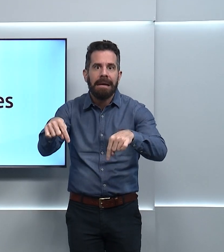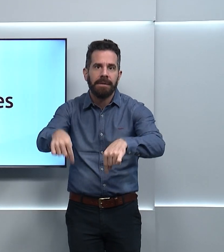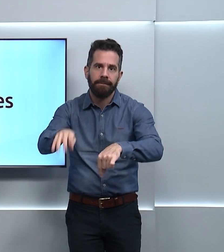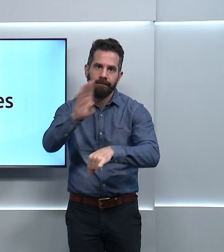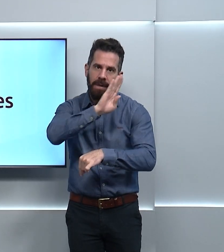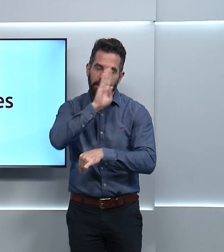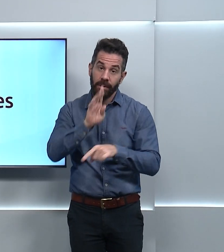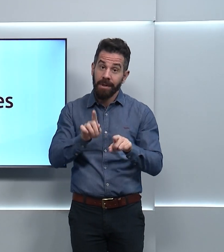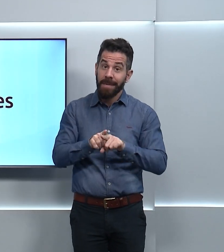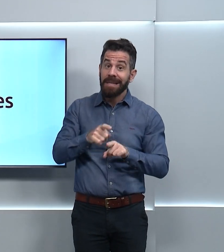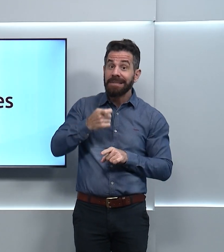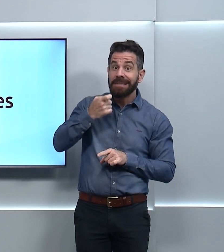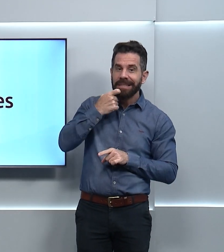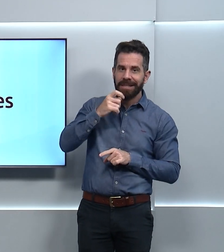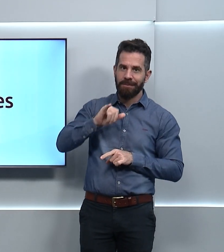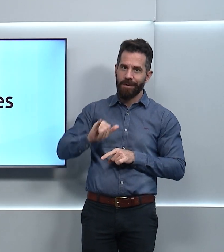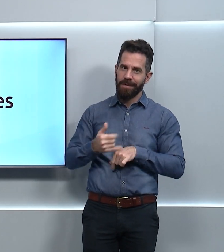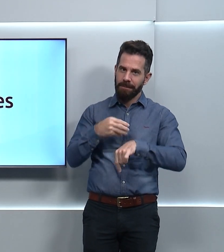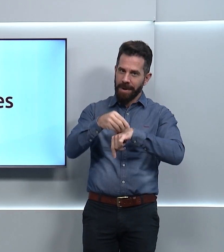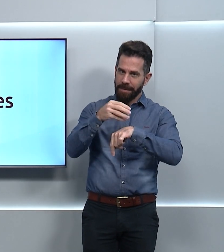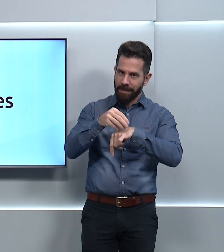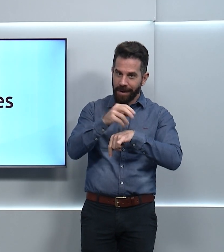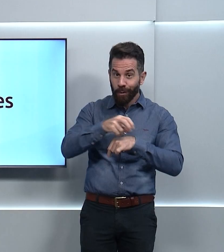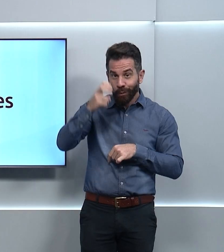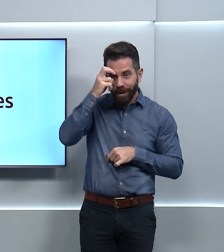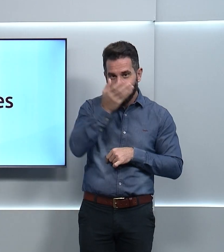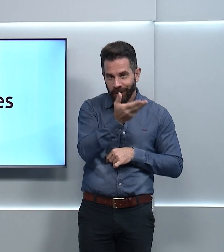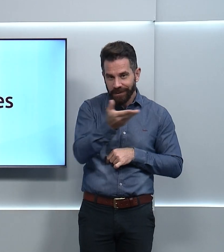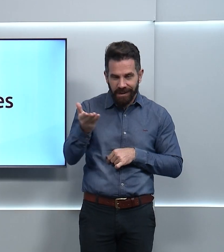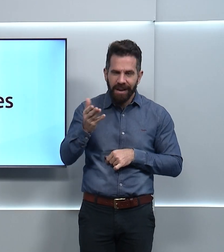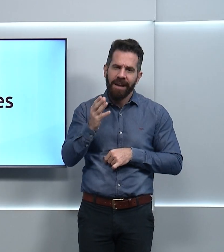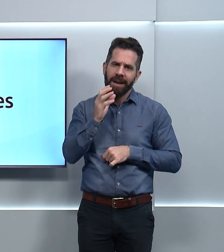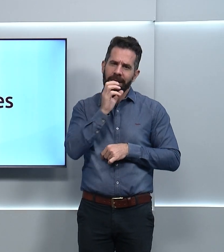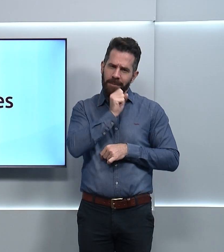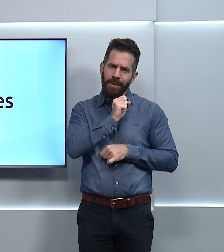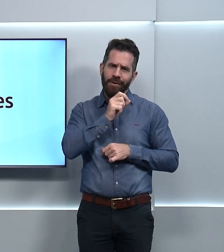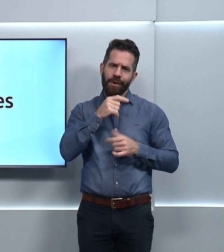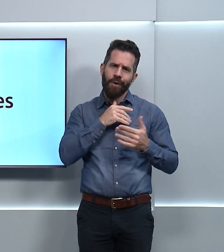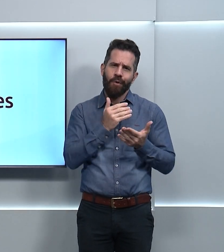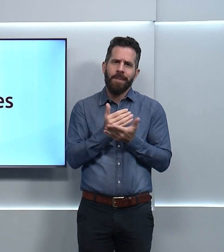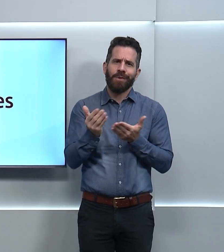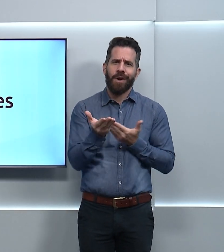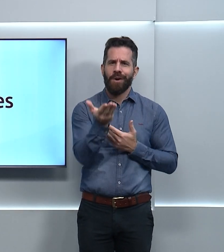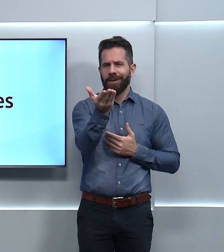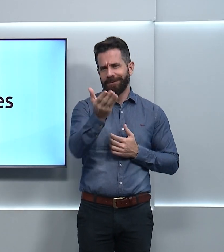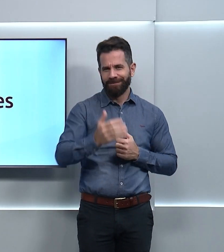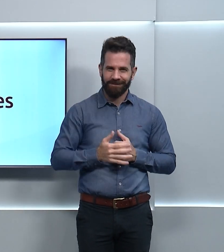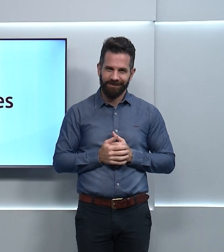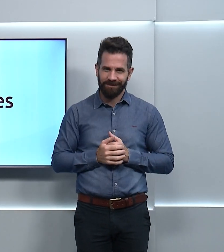hoje é sexta, temos dicas culturais para o seu final de semana. Vem com a gente, o programa já está no ar.